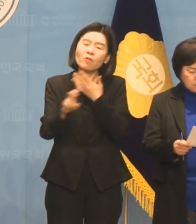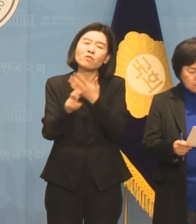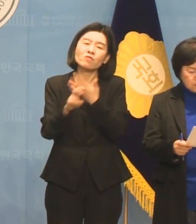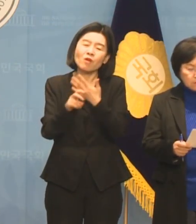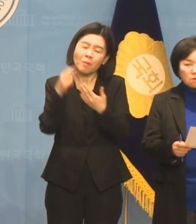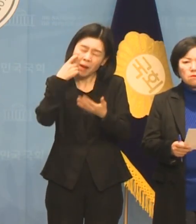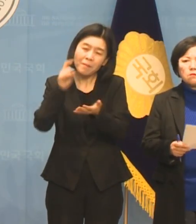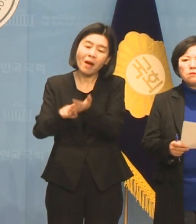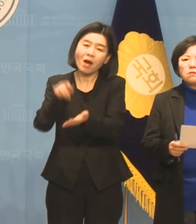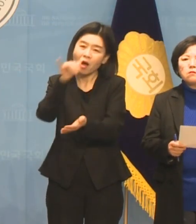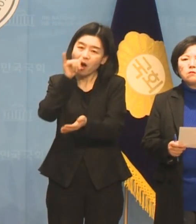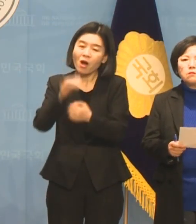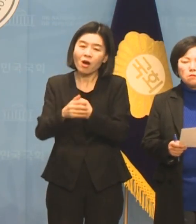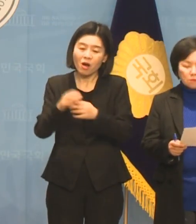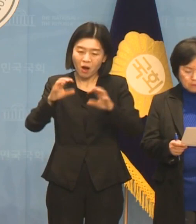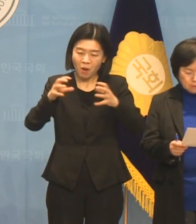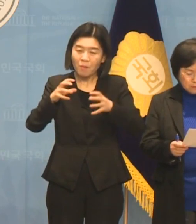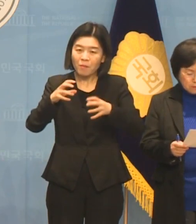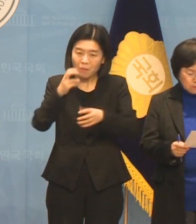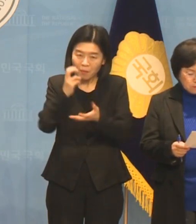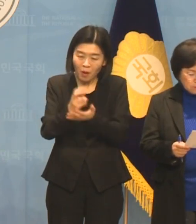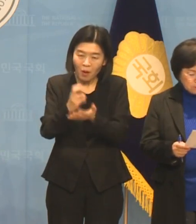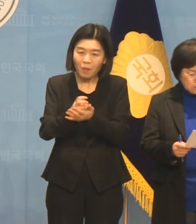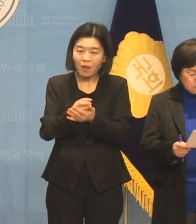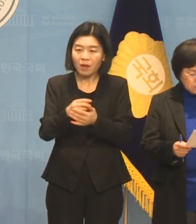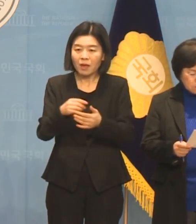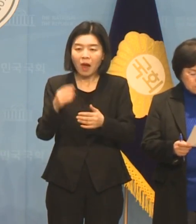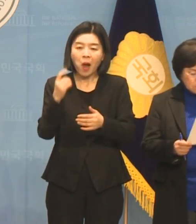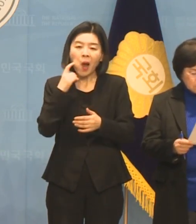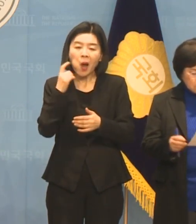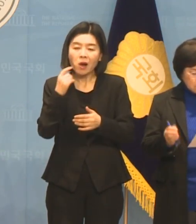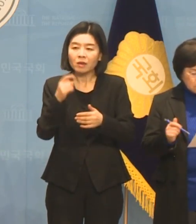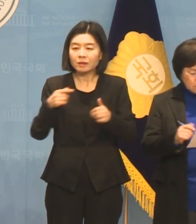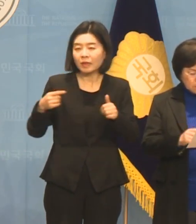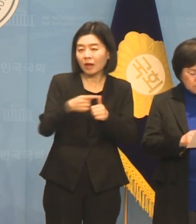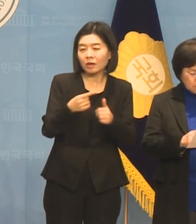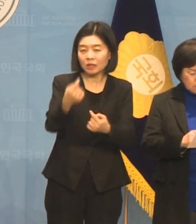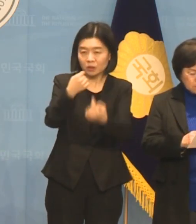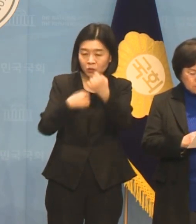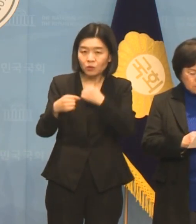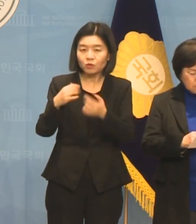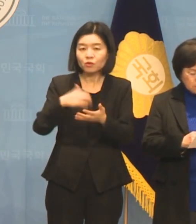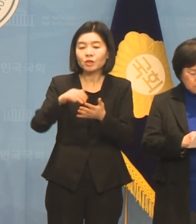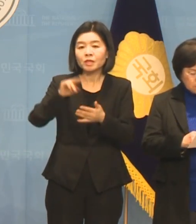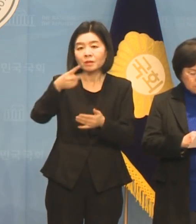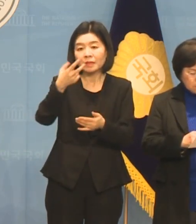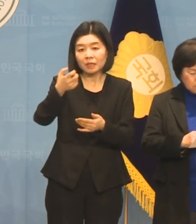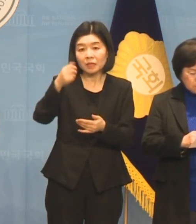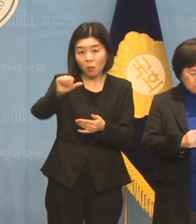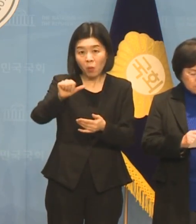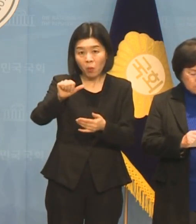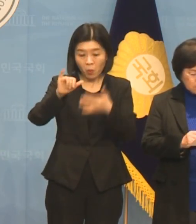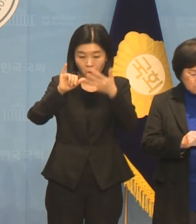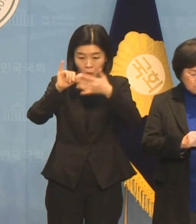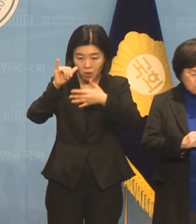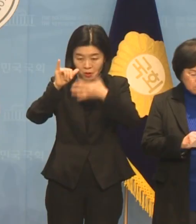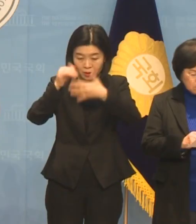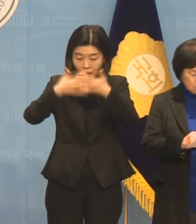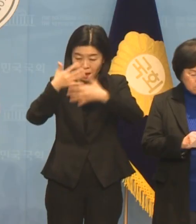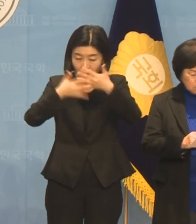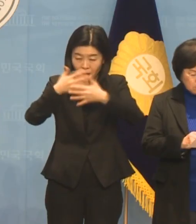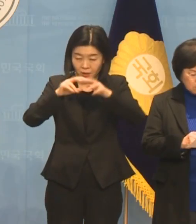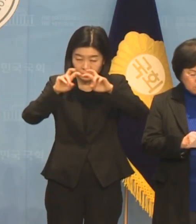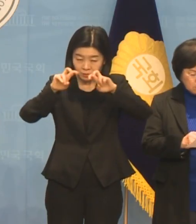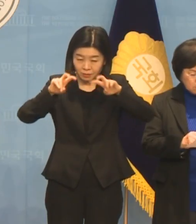헌법재판소를 대상으로 한 테러 선동 신고가 들어와 해당 채널의 총 275개의 동영상을 분석하였고 그